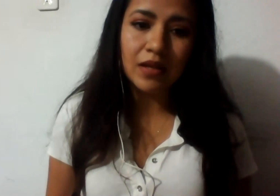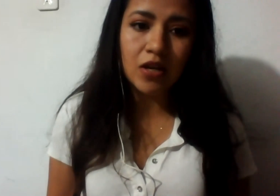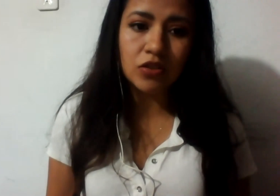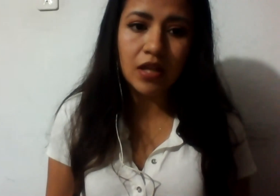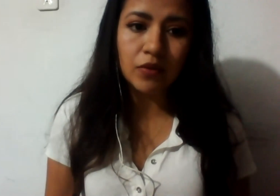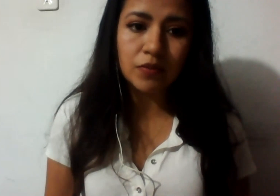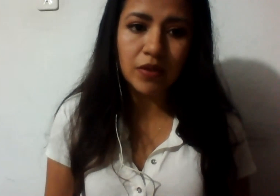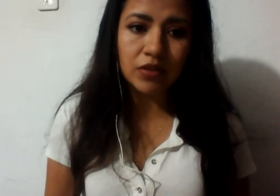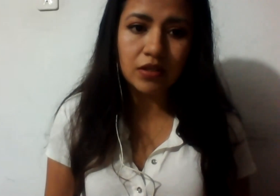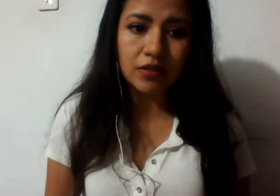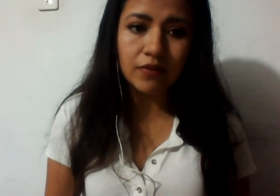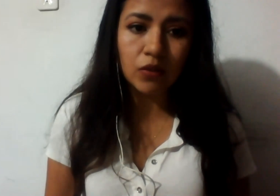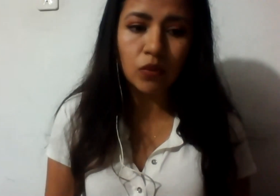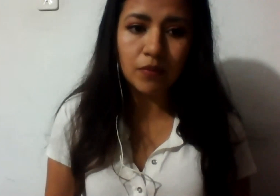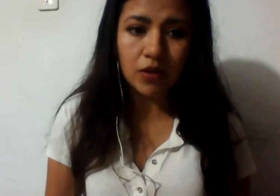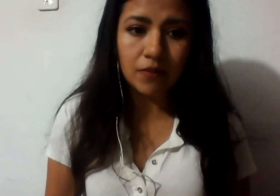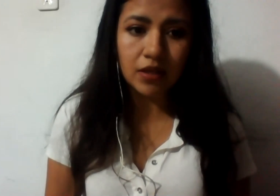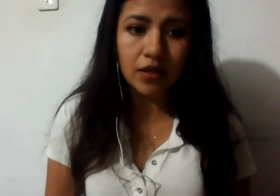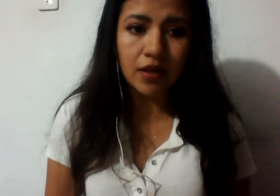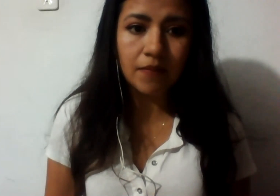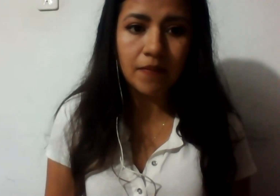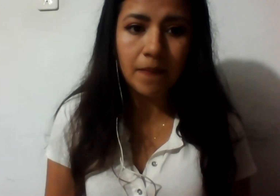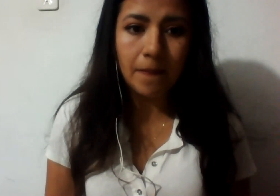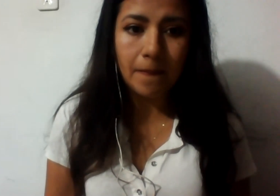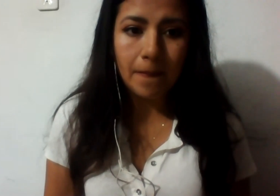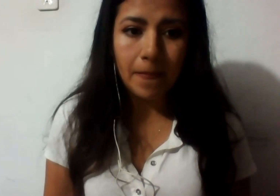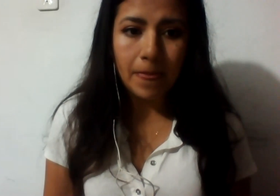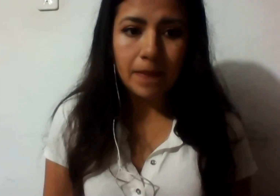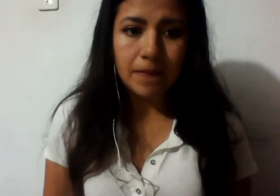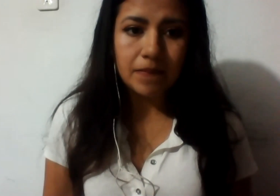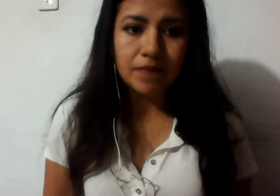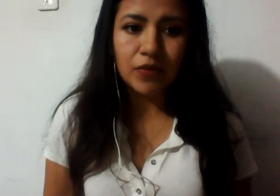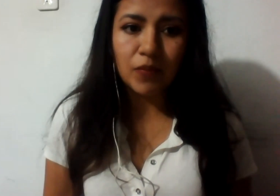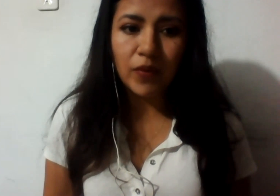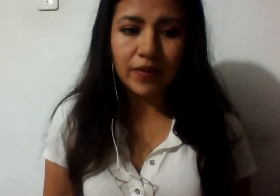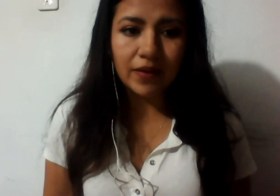sordas saben leer los labios, pero se les dificulta por la mascarilla.